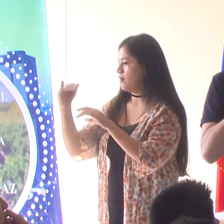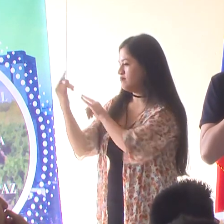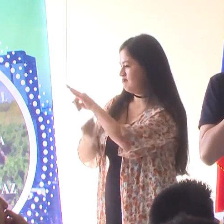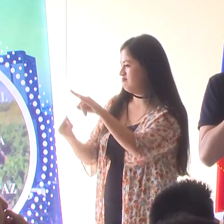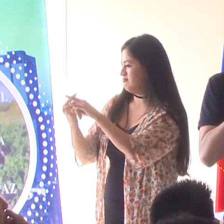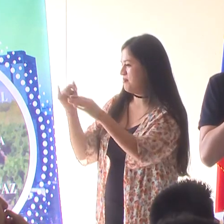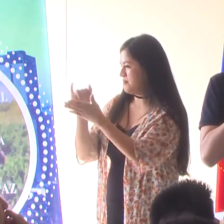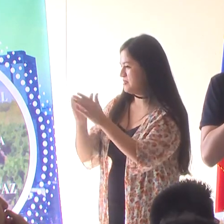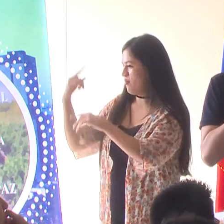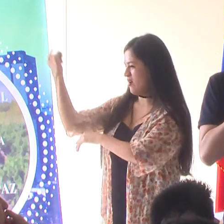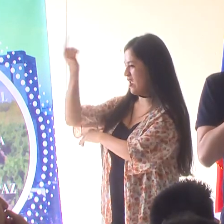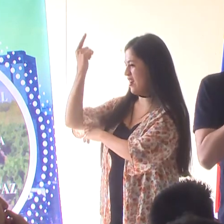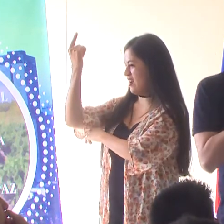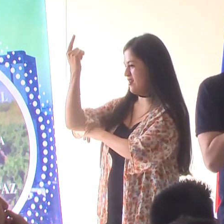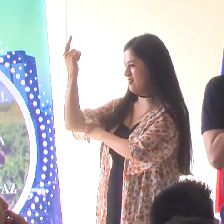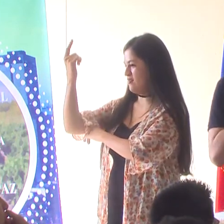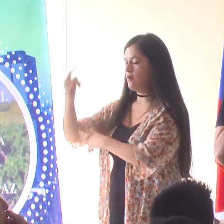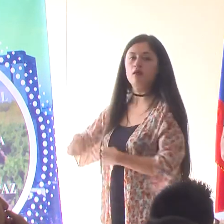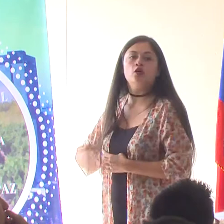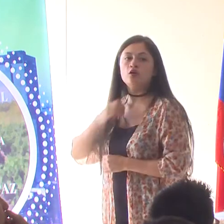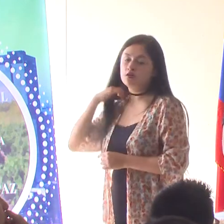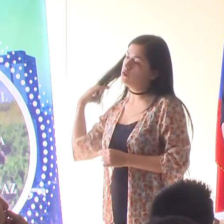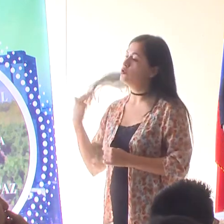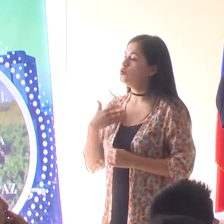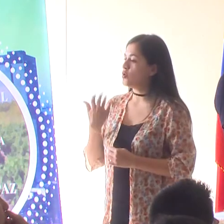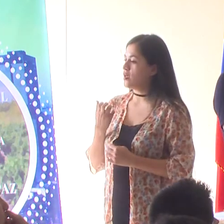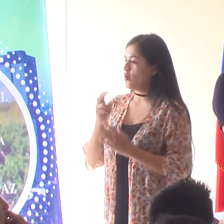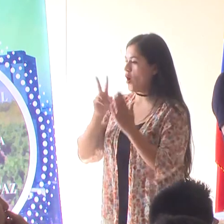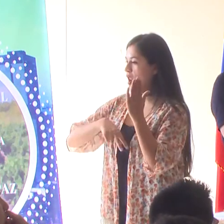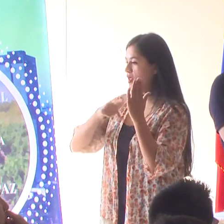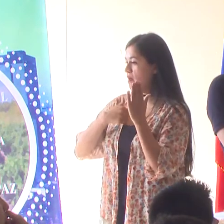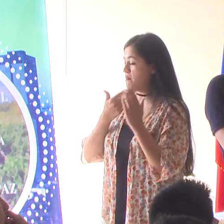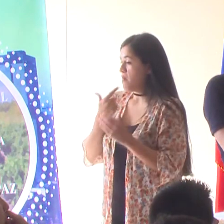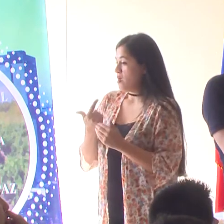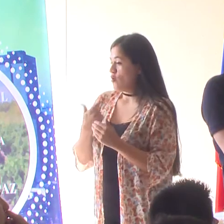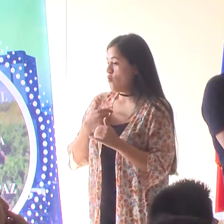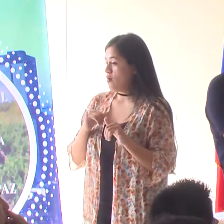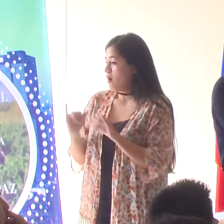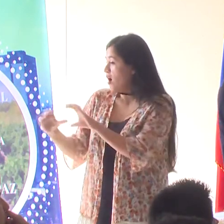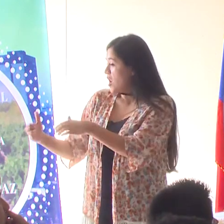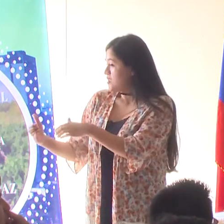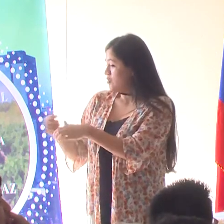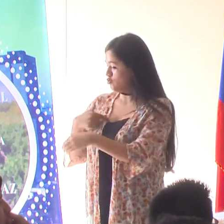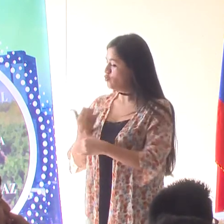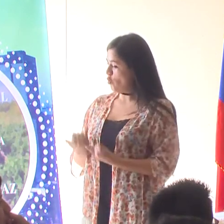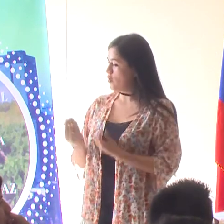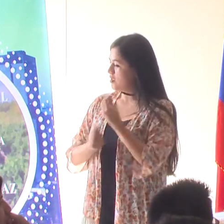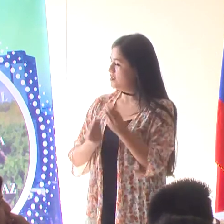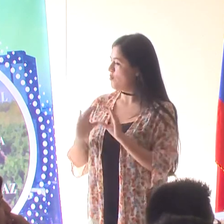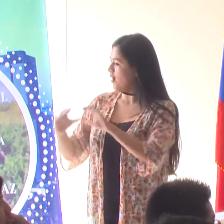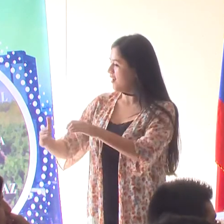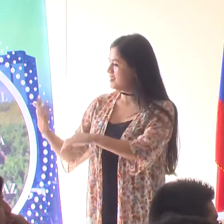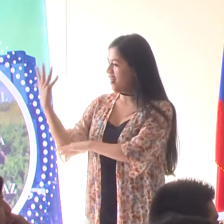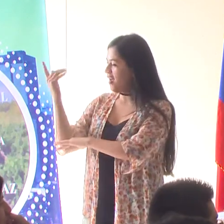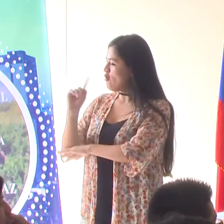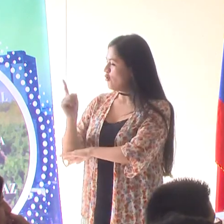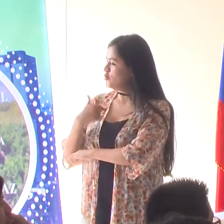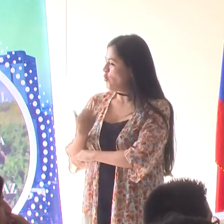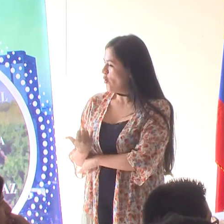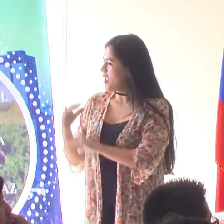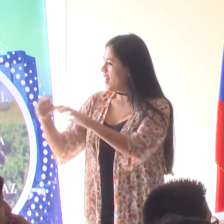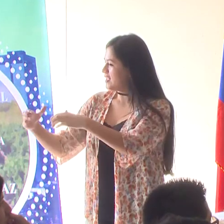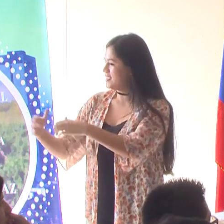quisiera leerles un poquito de lo que prepare para esta clase a mí me dijeron que preparara más o menos como una clase si me ayudas con la